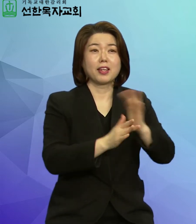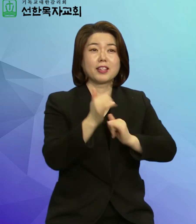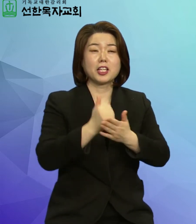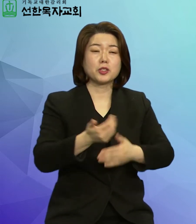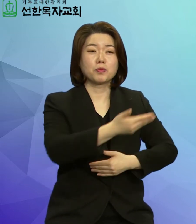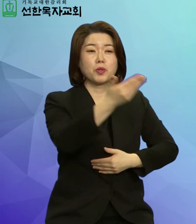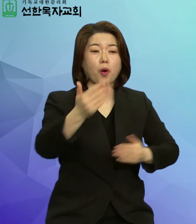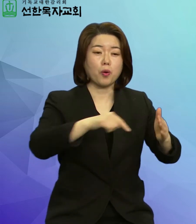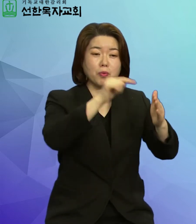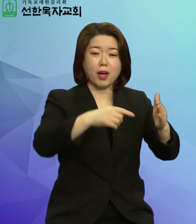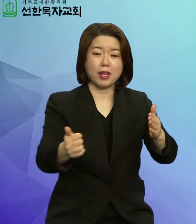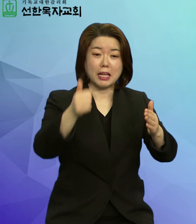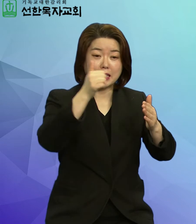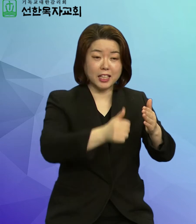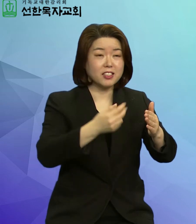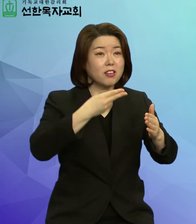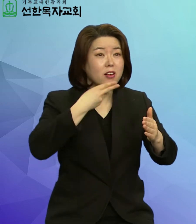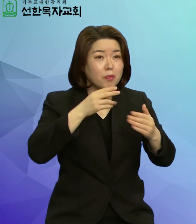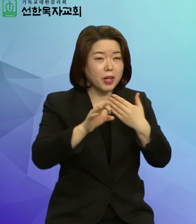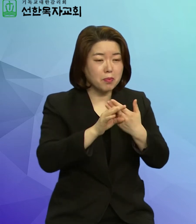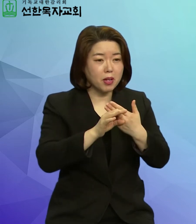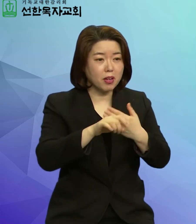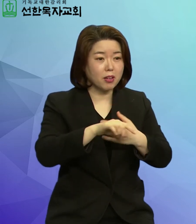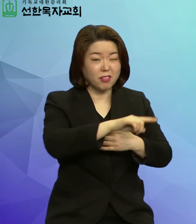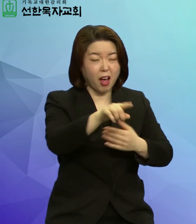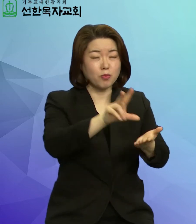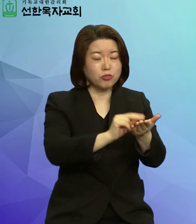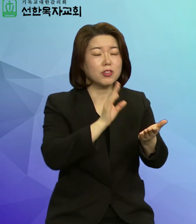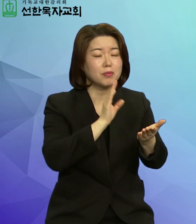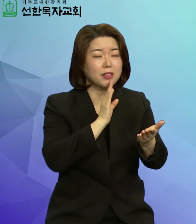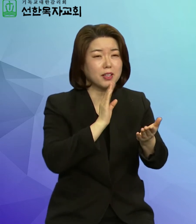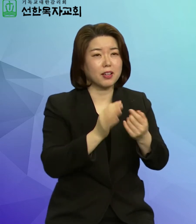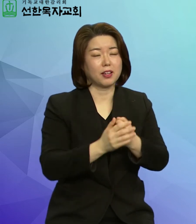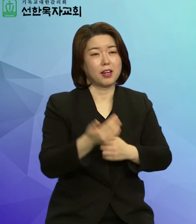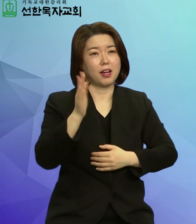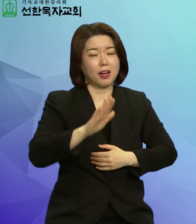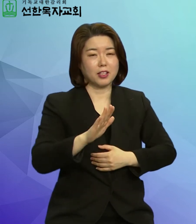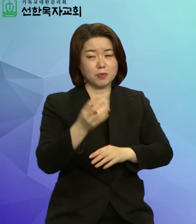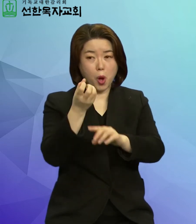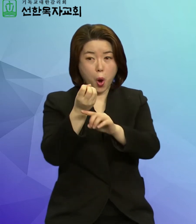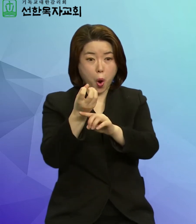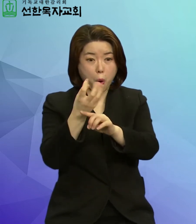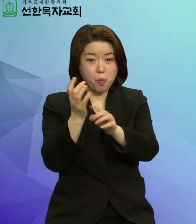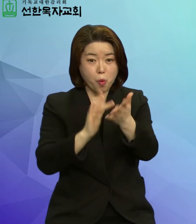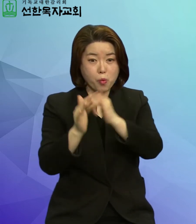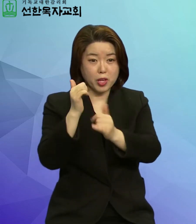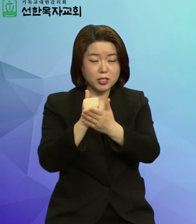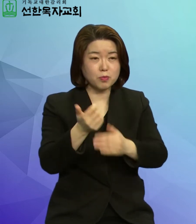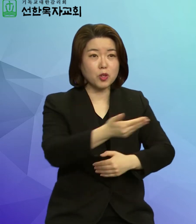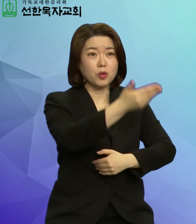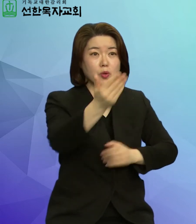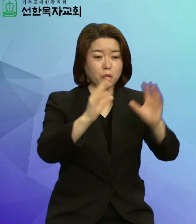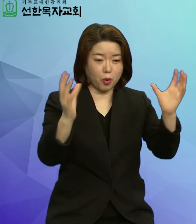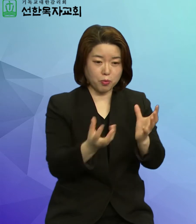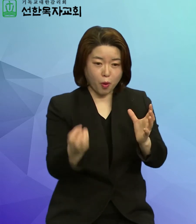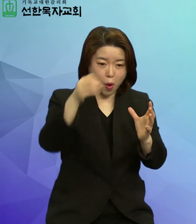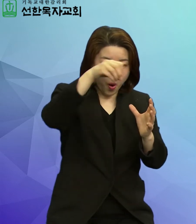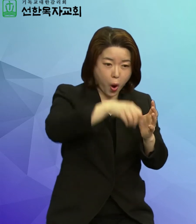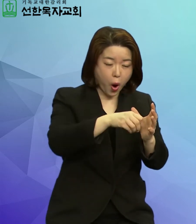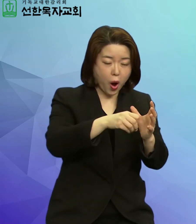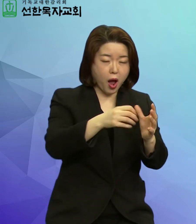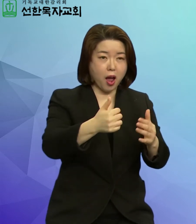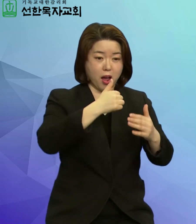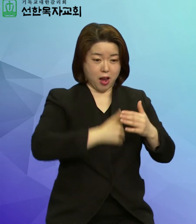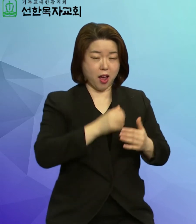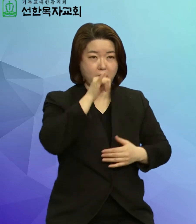예수님이 여러분 안에 계시지 않다면 그건 다 문제죠. 근데 보물이신 예수님이 여러분 안에